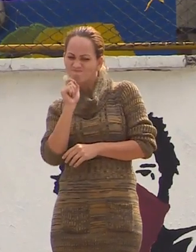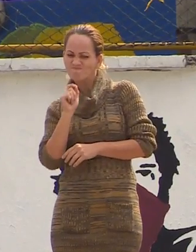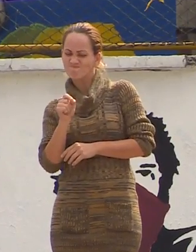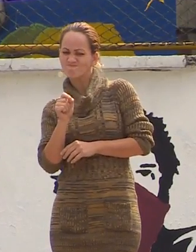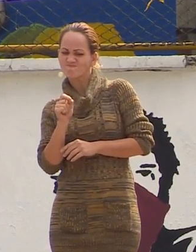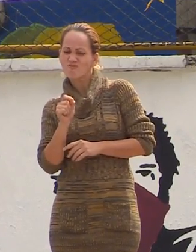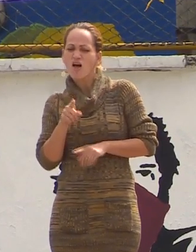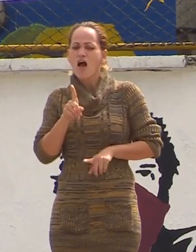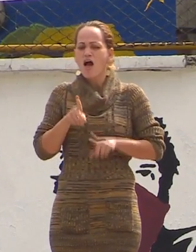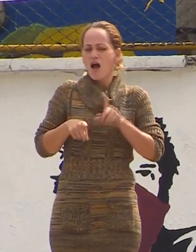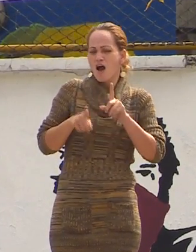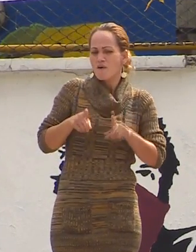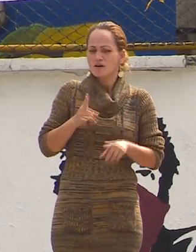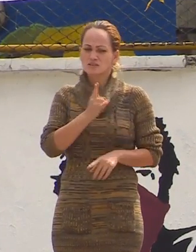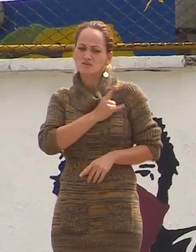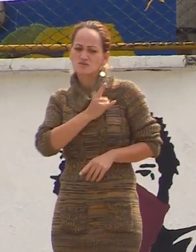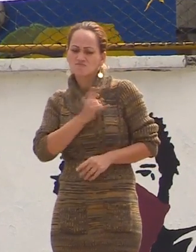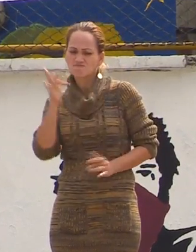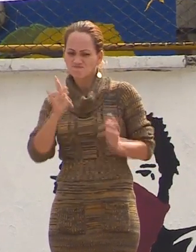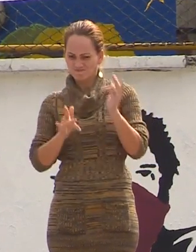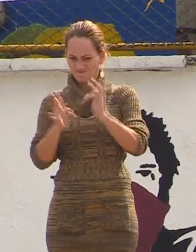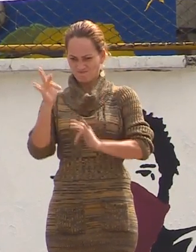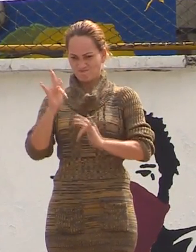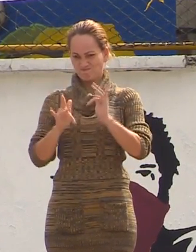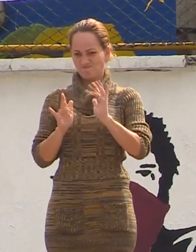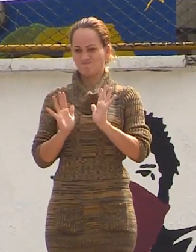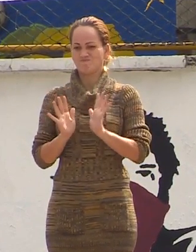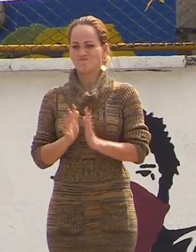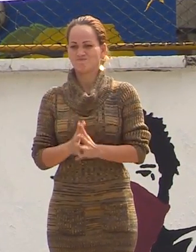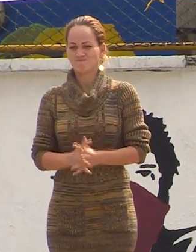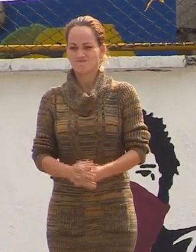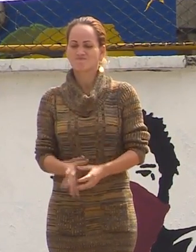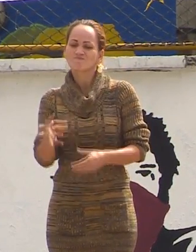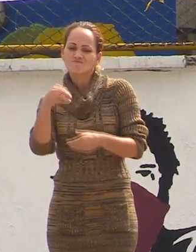veces habitamos la universidad.